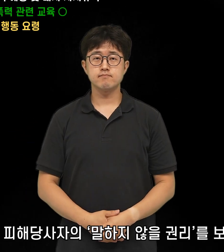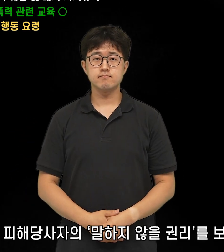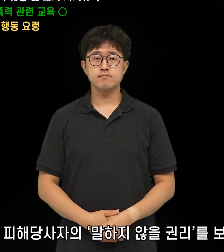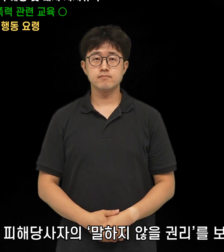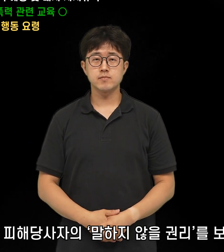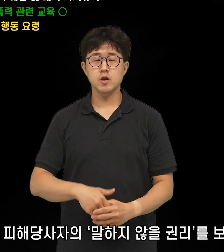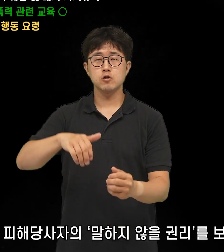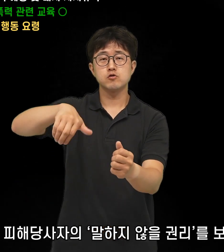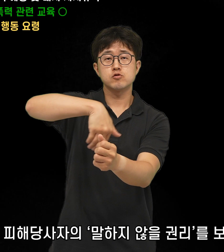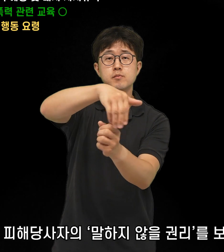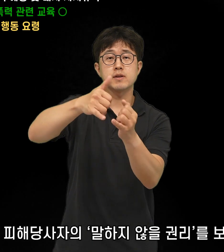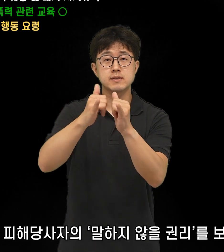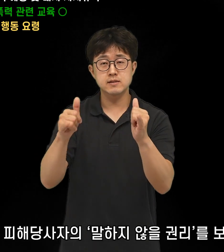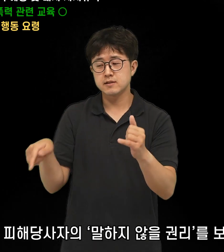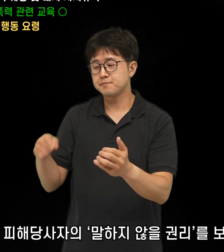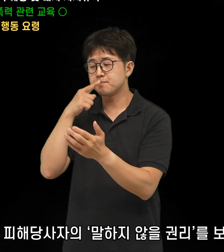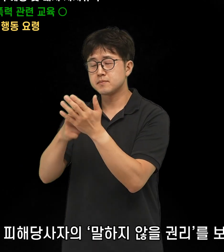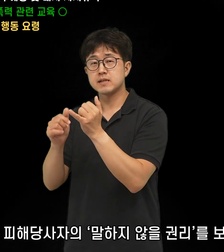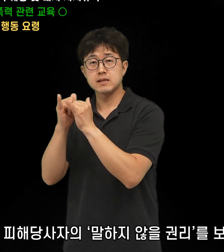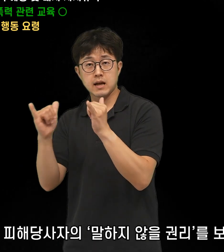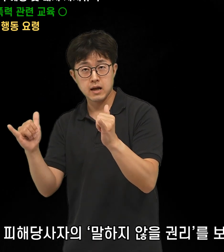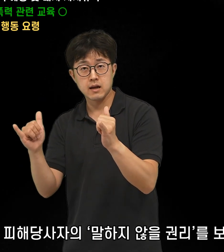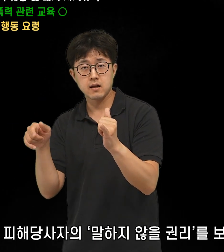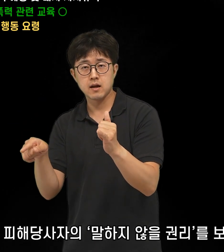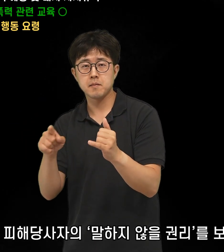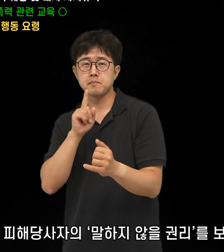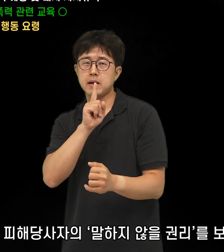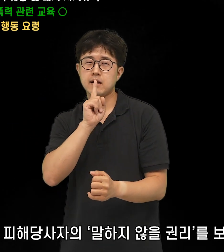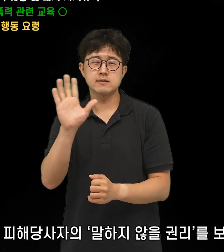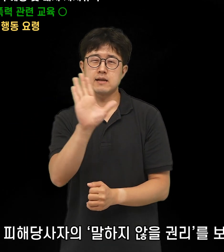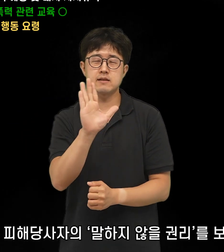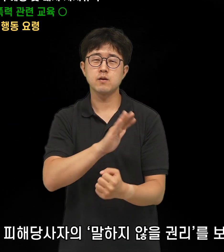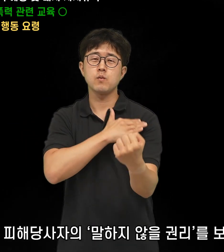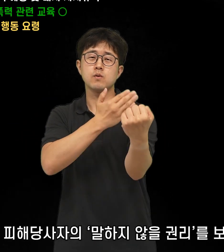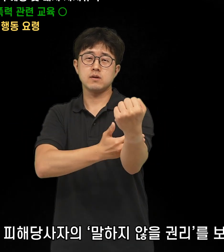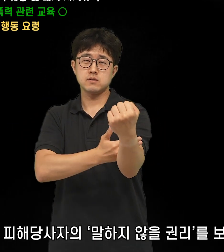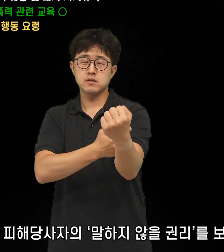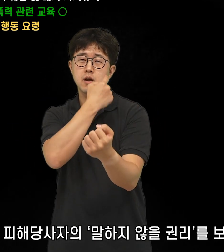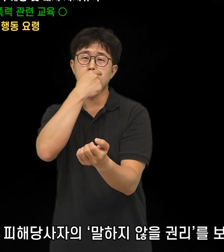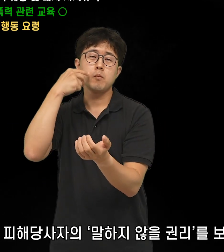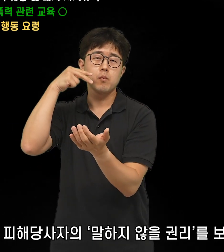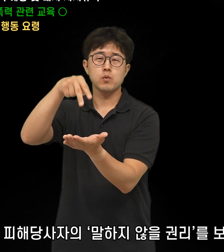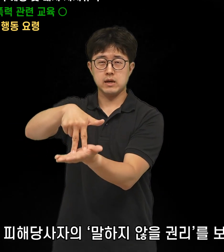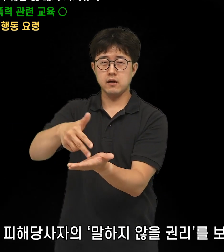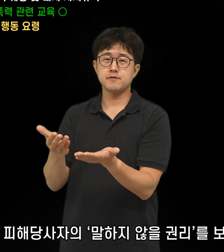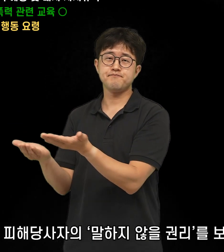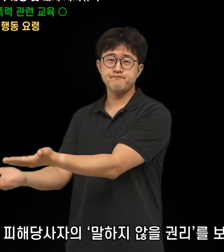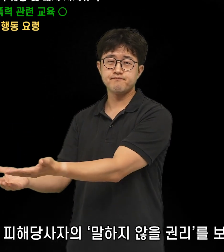셋. 주변인은 피해 당사자의 말하지 않을 권리를 보장한다.